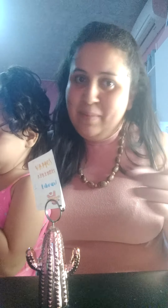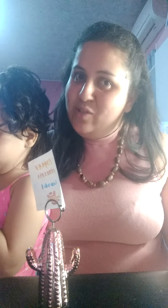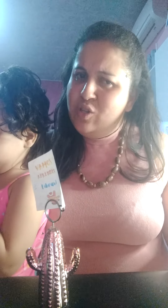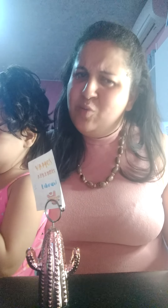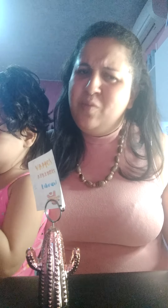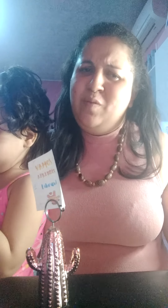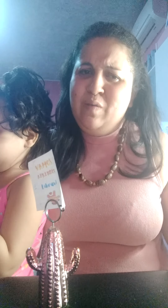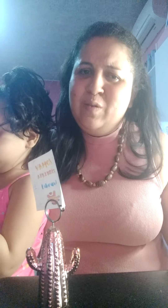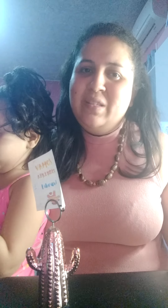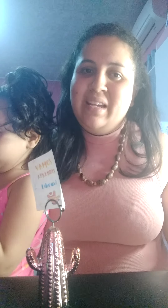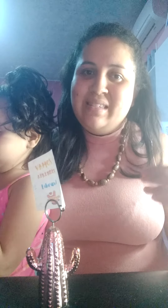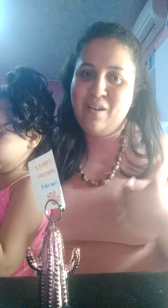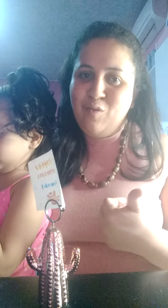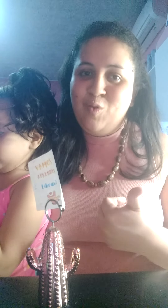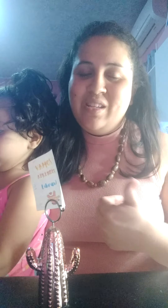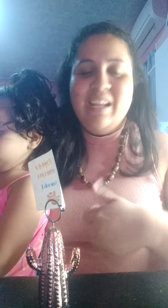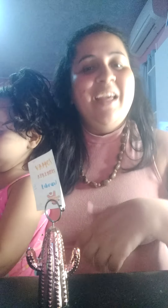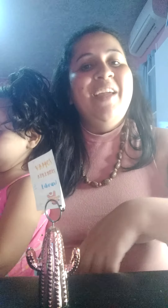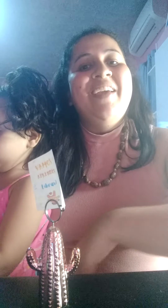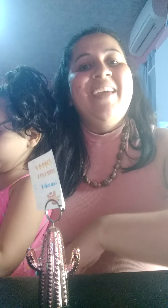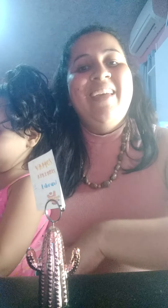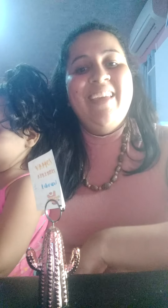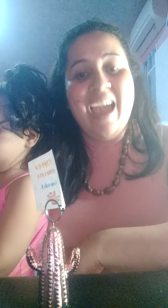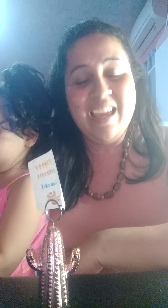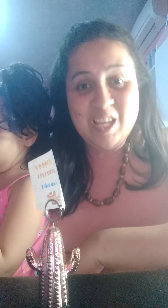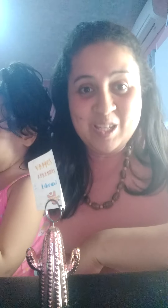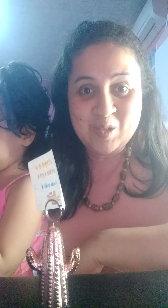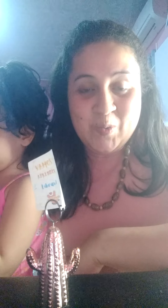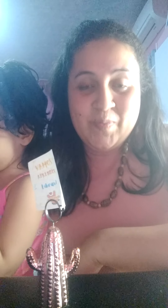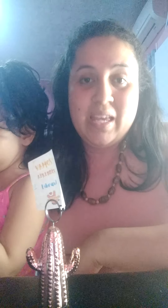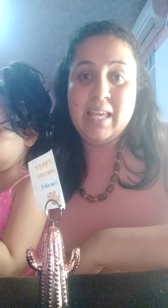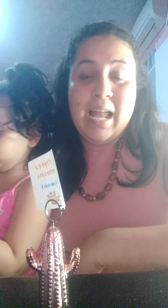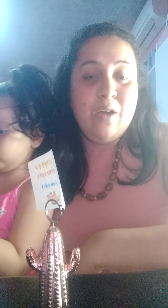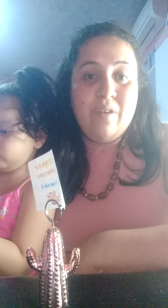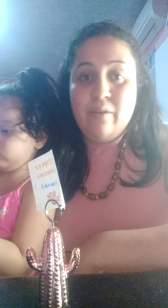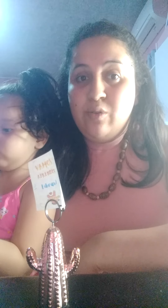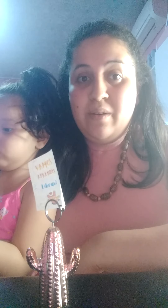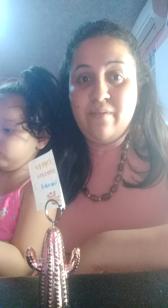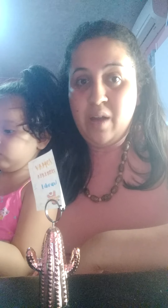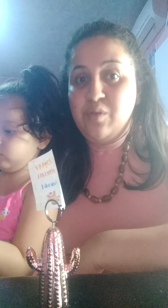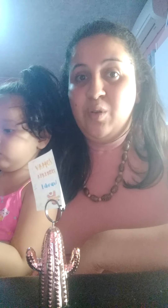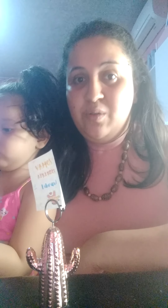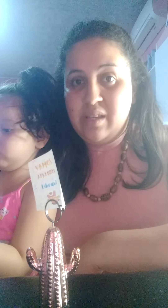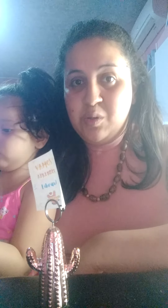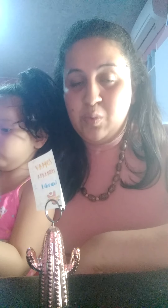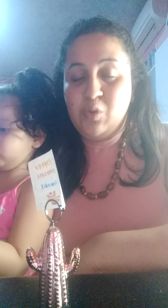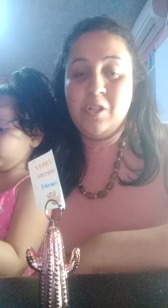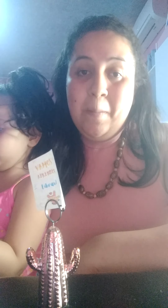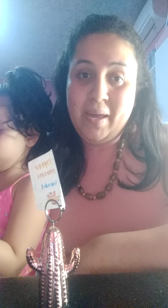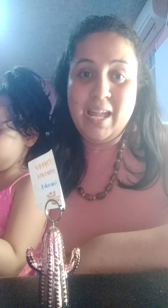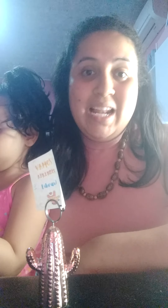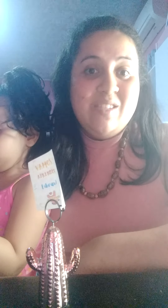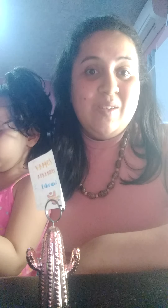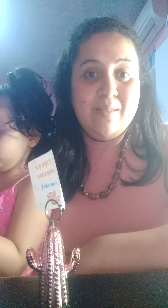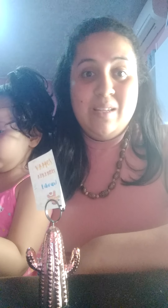também, gente, por favor, deem essa força, né? E é isso. E lá eu falo sobre vários outros assuntos também relacionados à